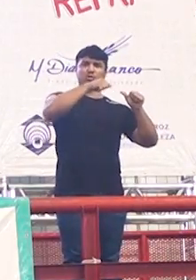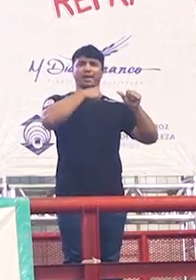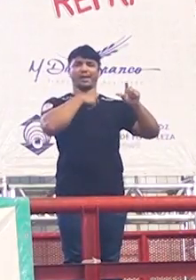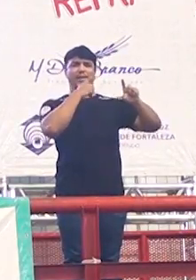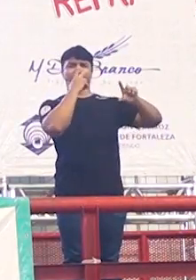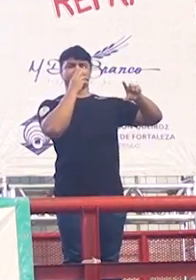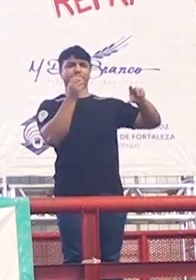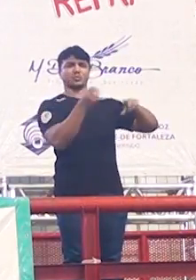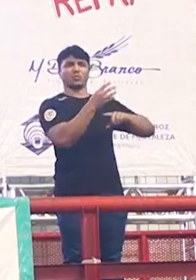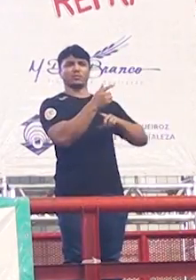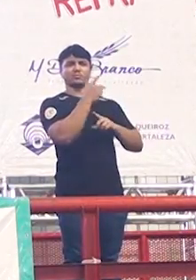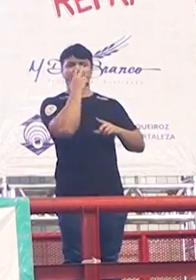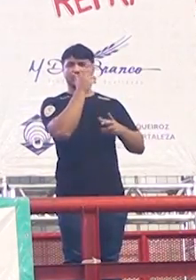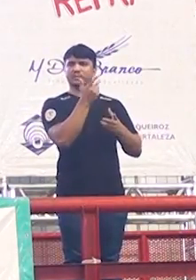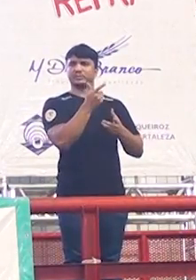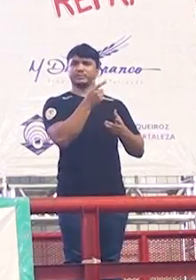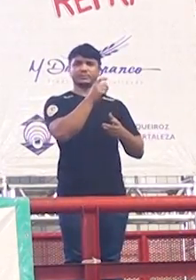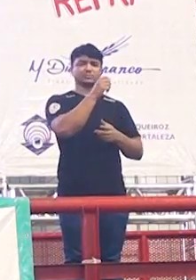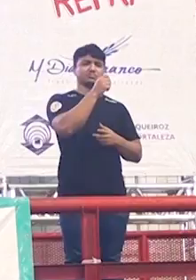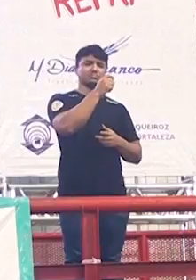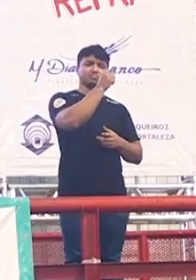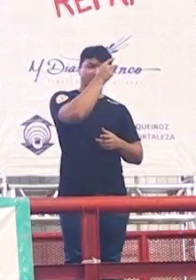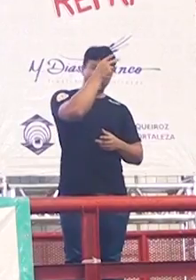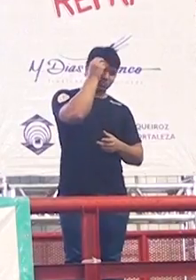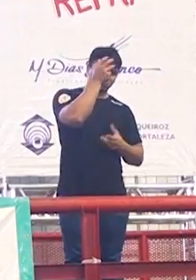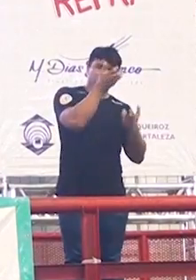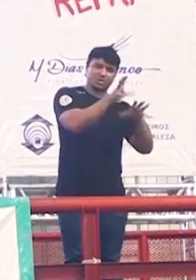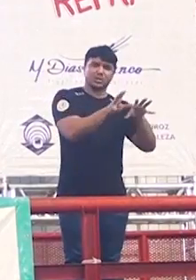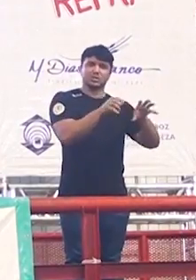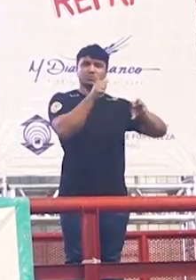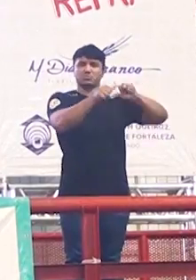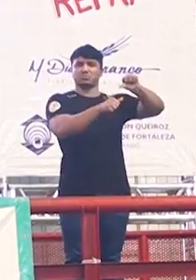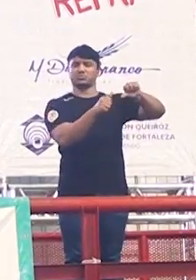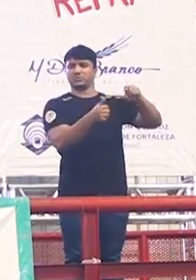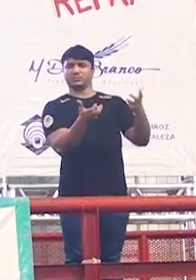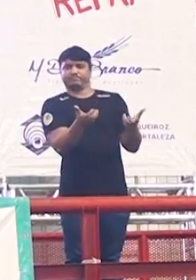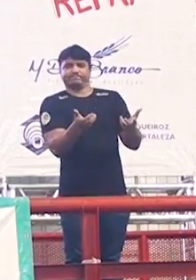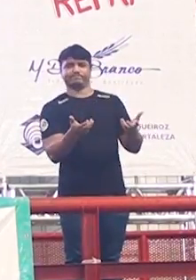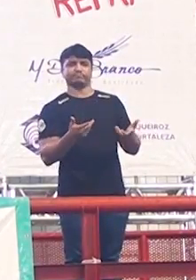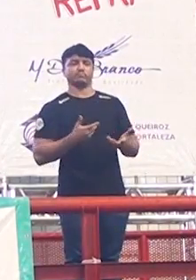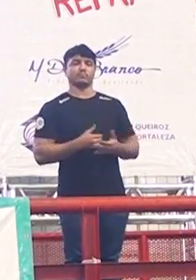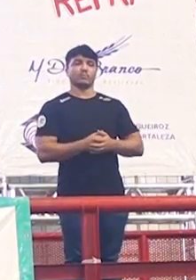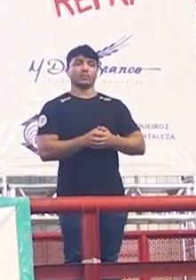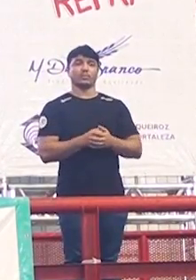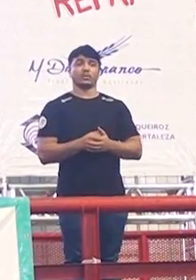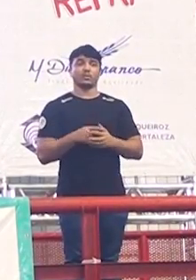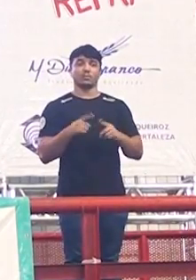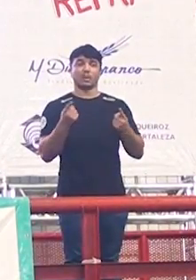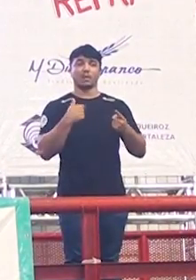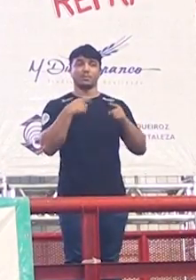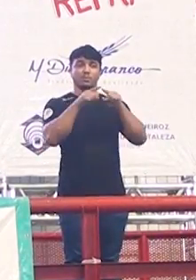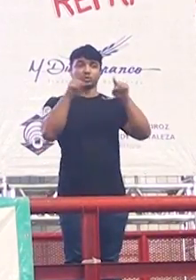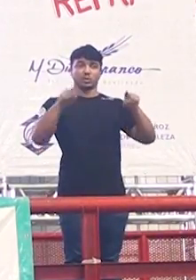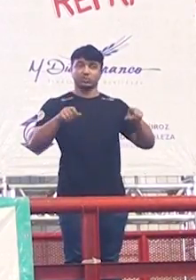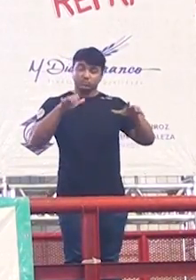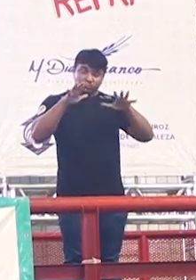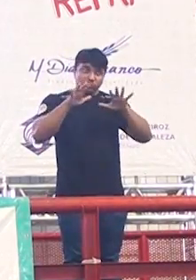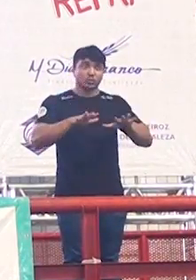nova gestão não quis dar andamento ao projeto, mas o projeto funcionava exatamente